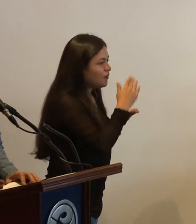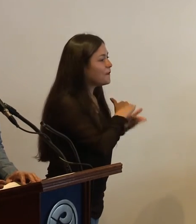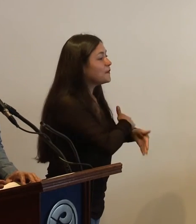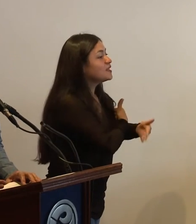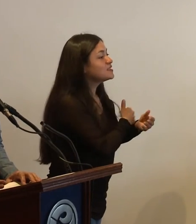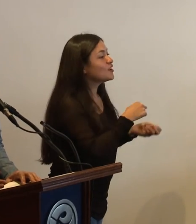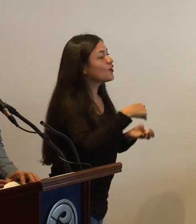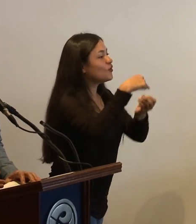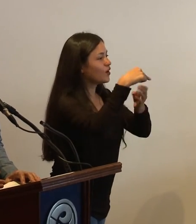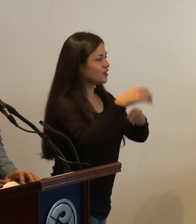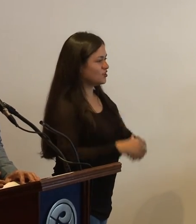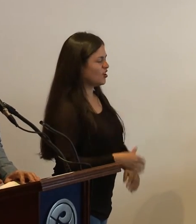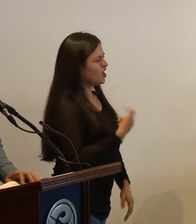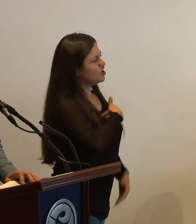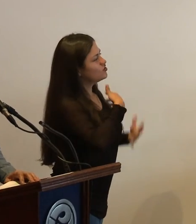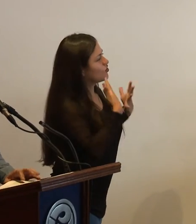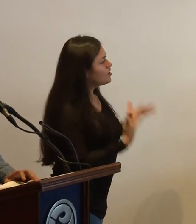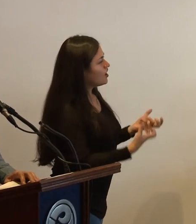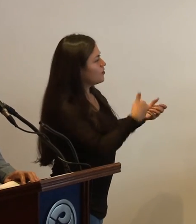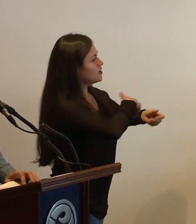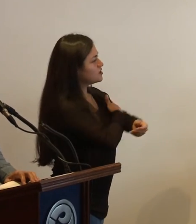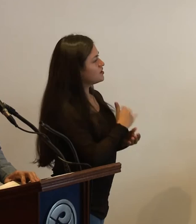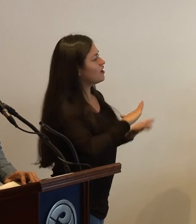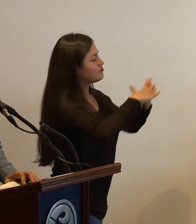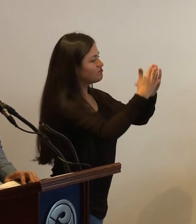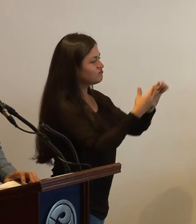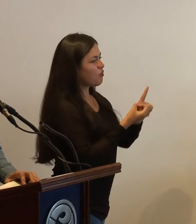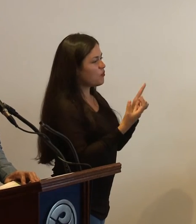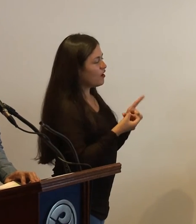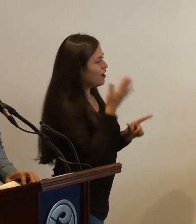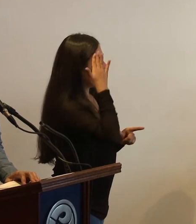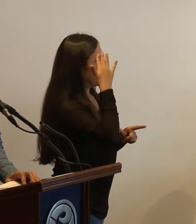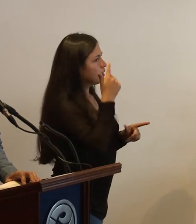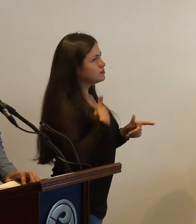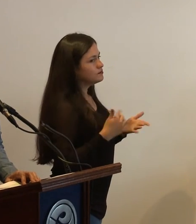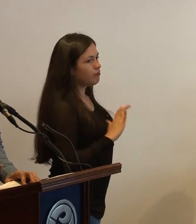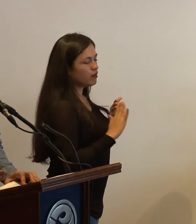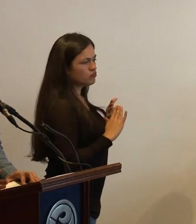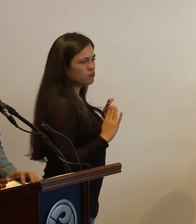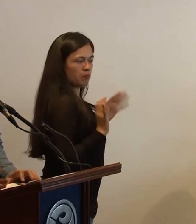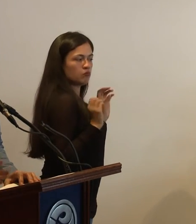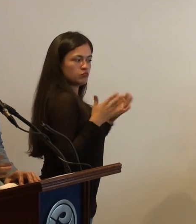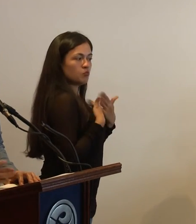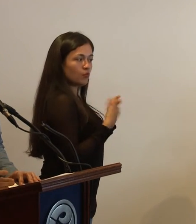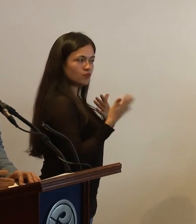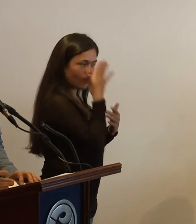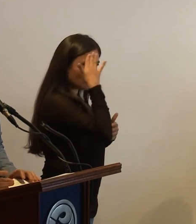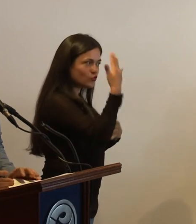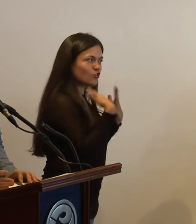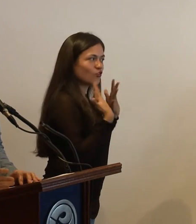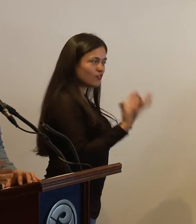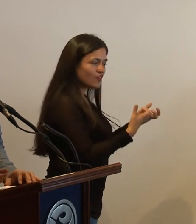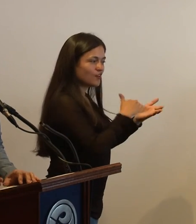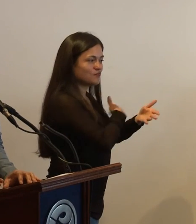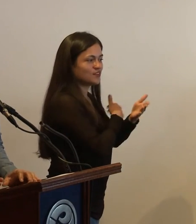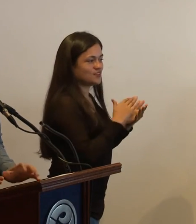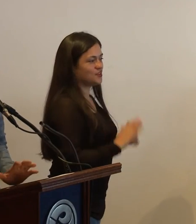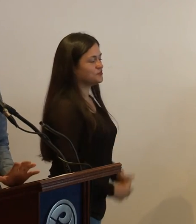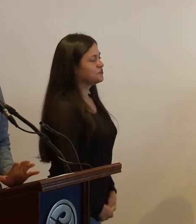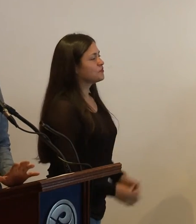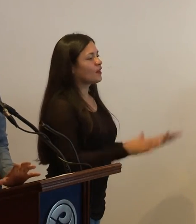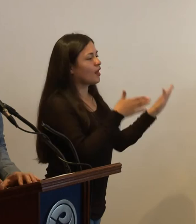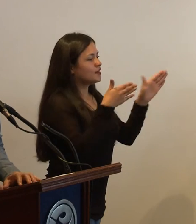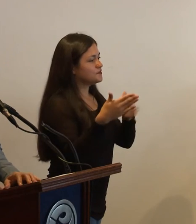La educación, aquí que la utopía. Bueno, entre educación formal, educación informal, educación no formal. O sea,